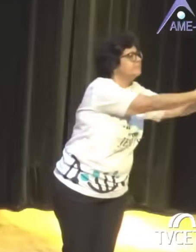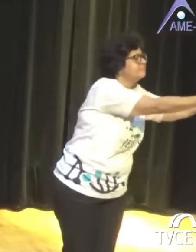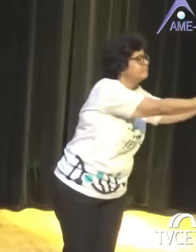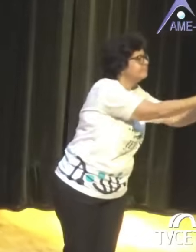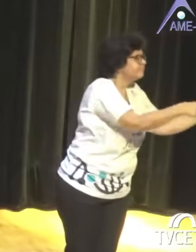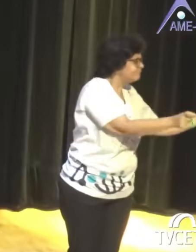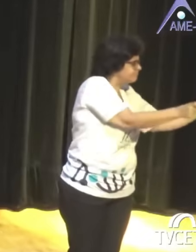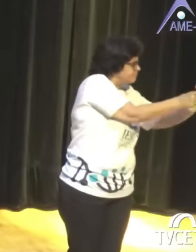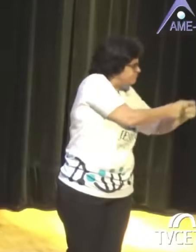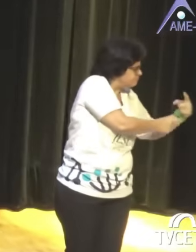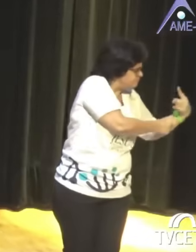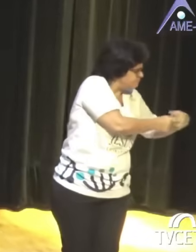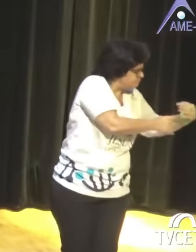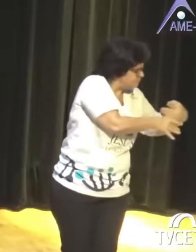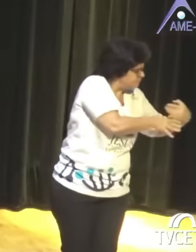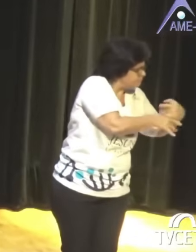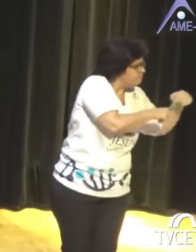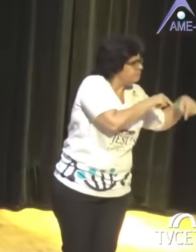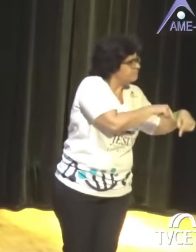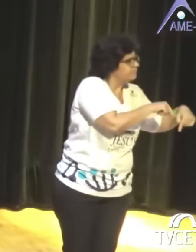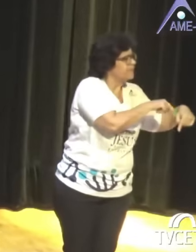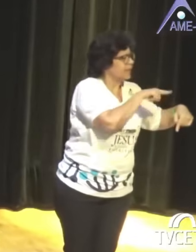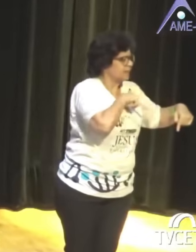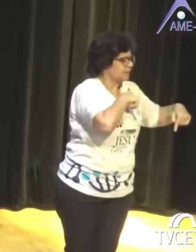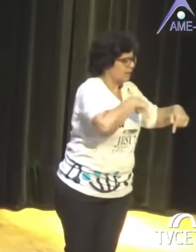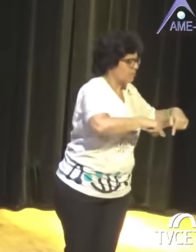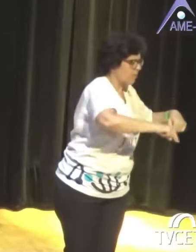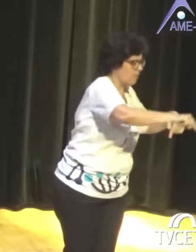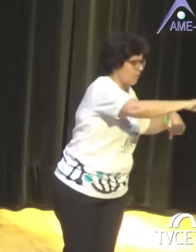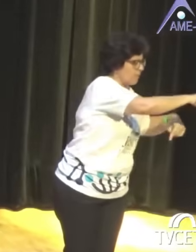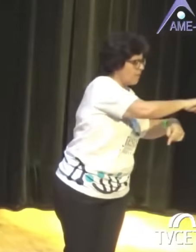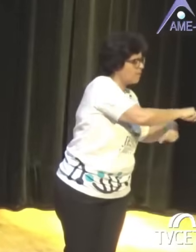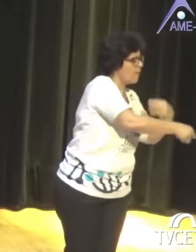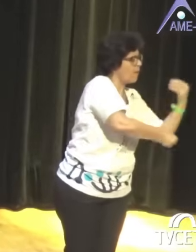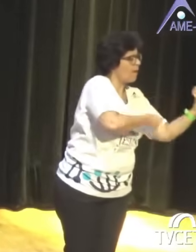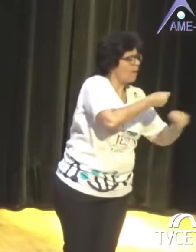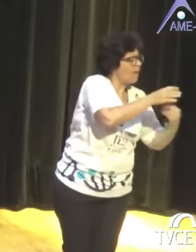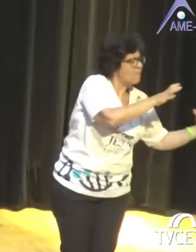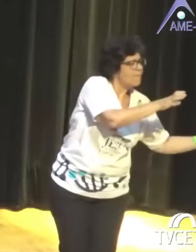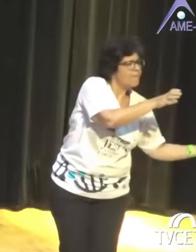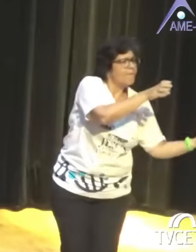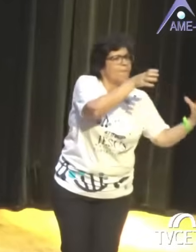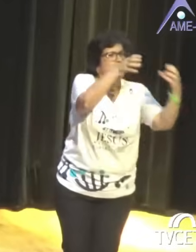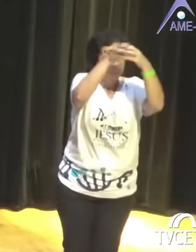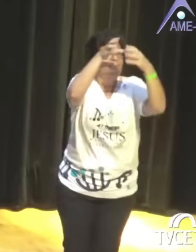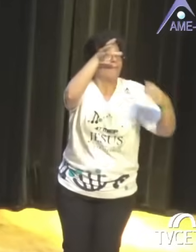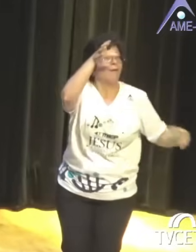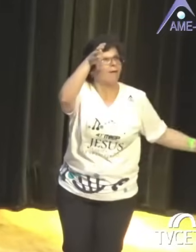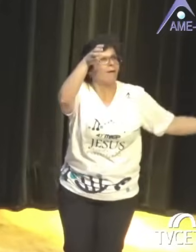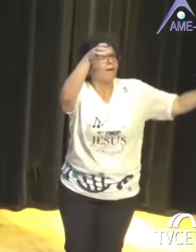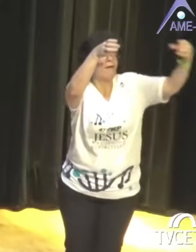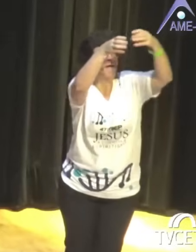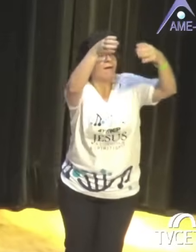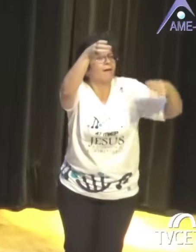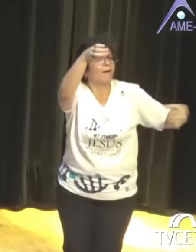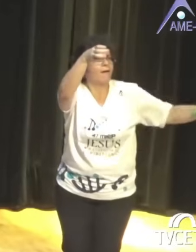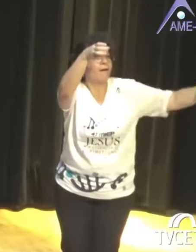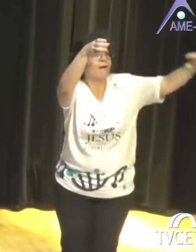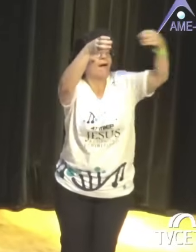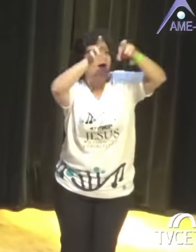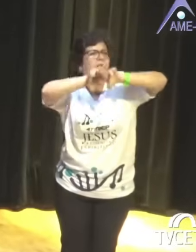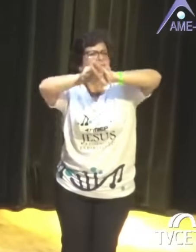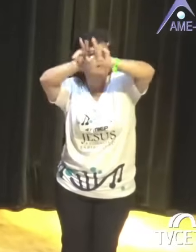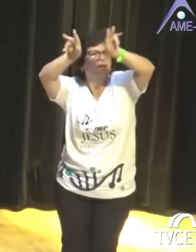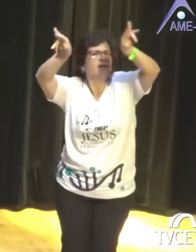cidades pequenas como como agrupar seres